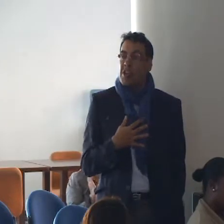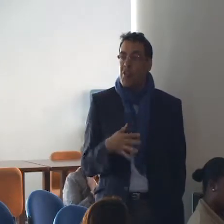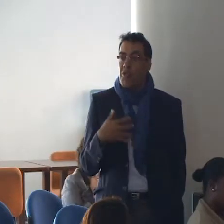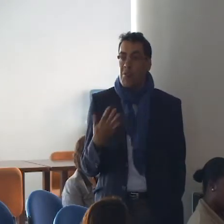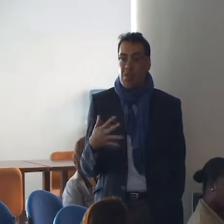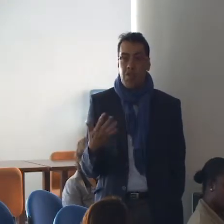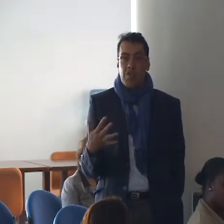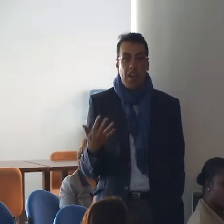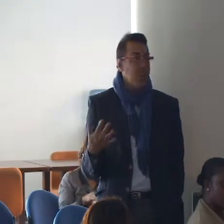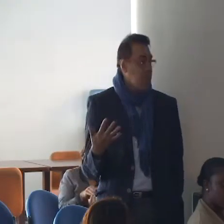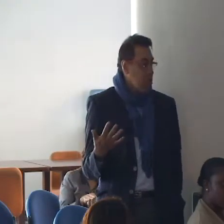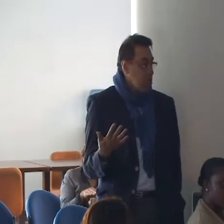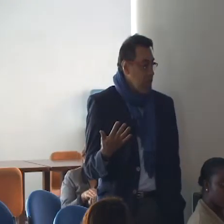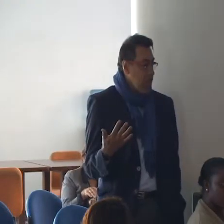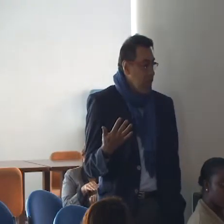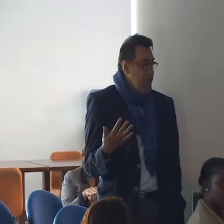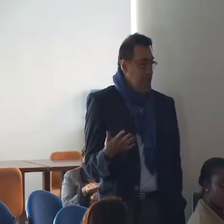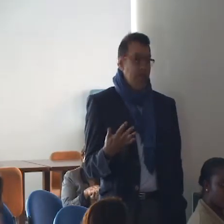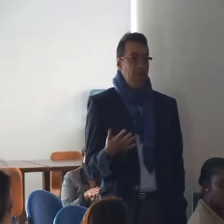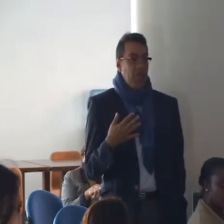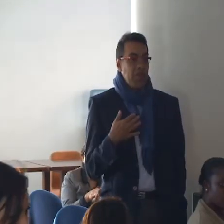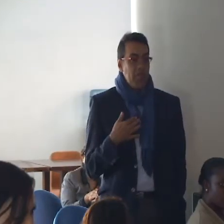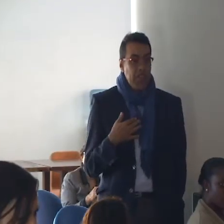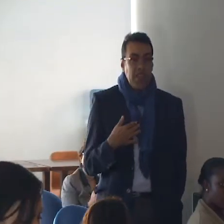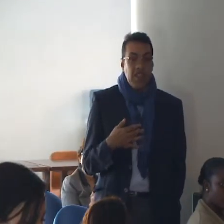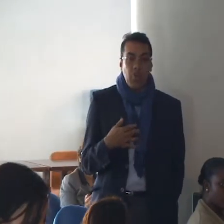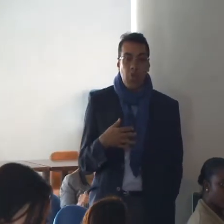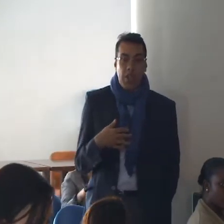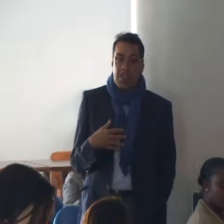en un trabajo de transformación de actitudes,